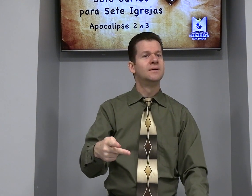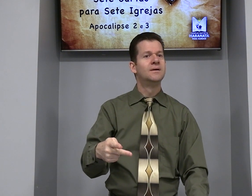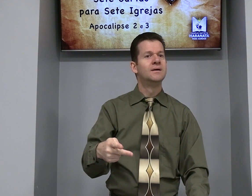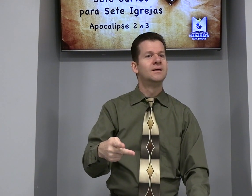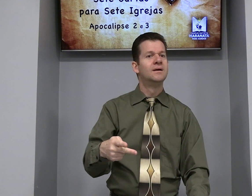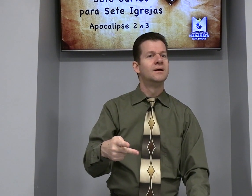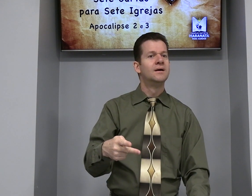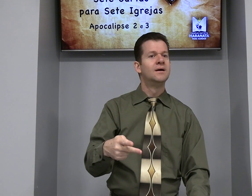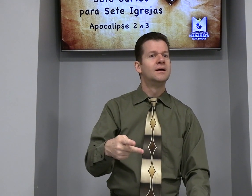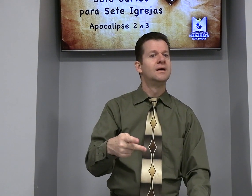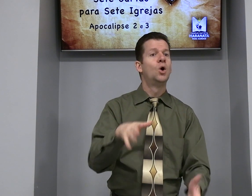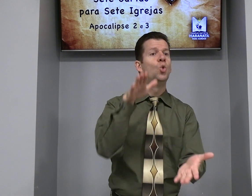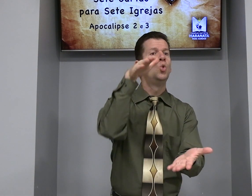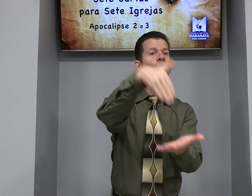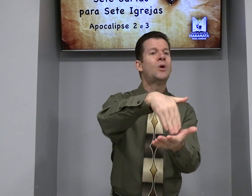Apocalipse.